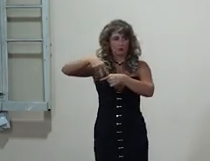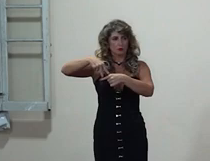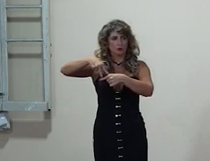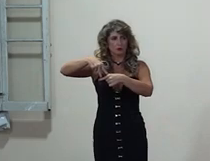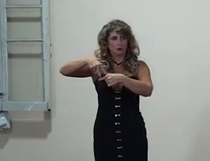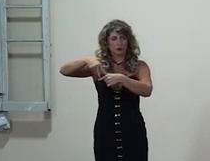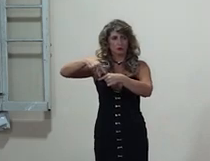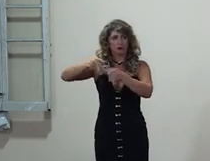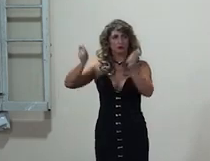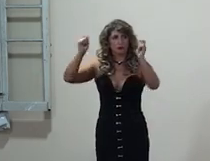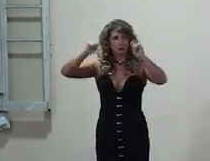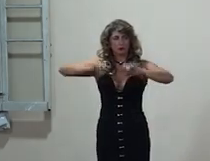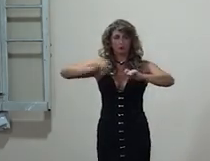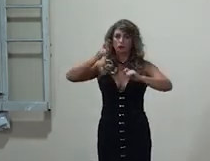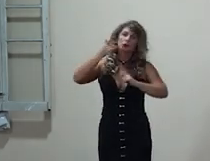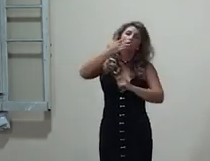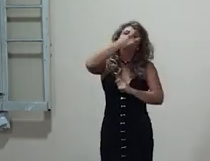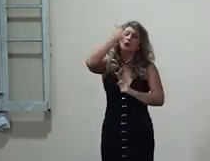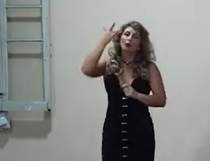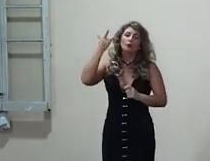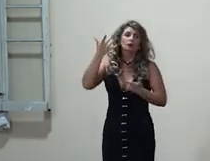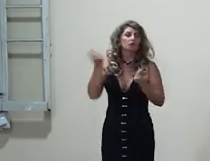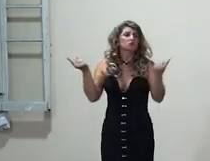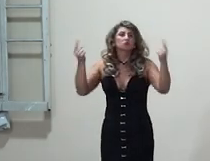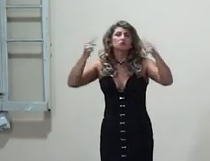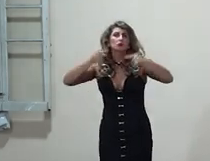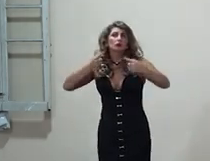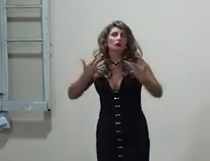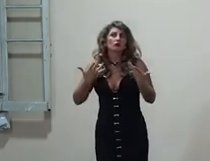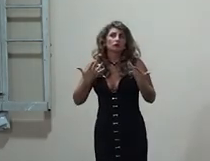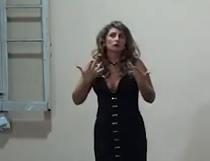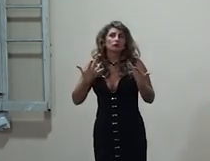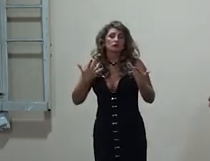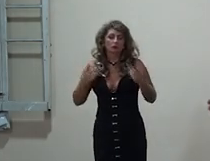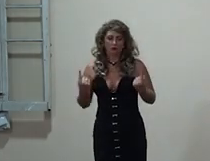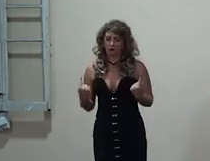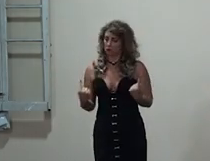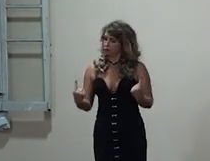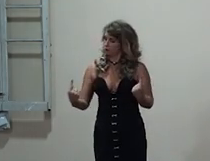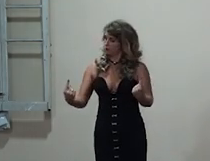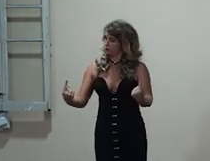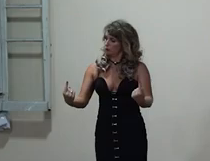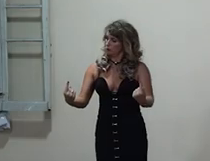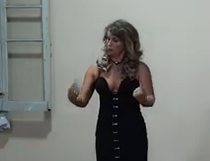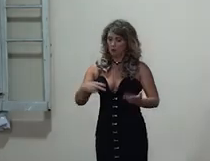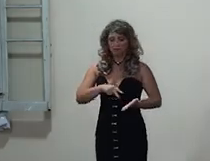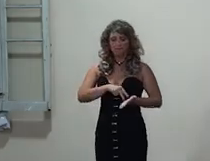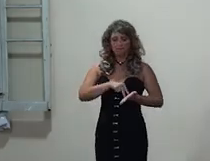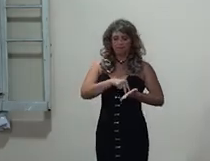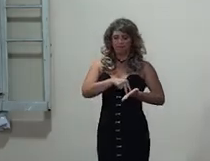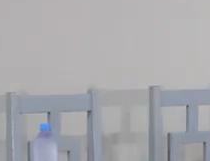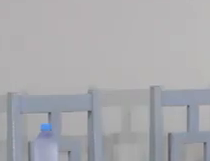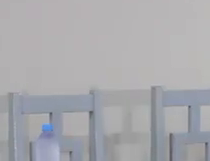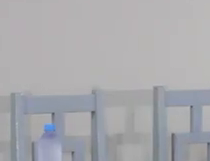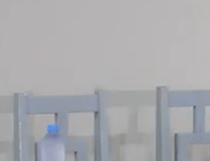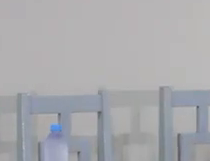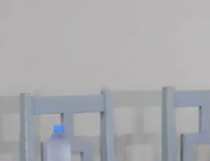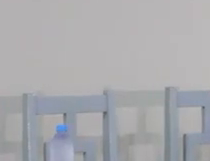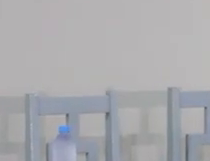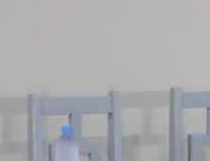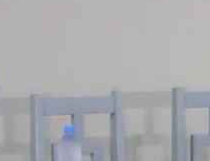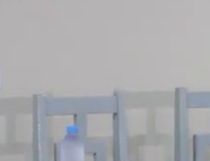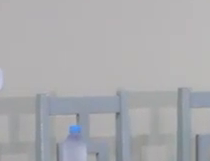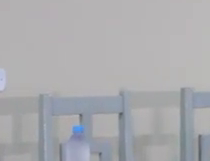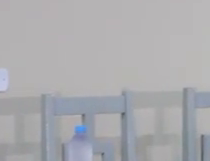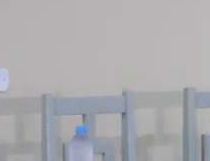deu àquelas pessoas que eram contrárias uma resistência maior,